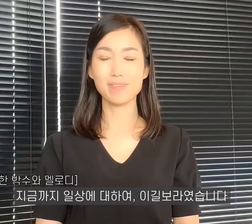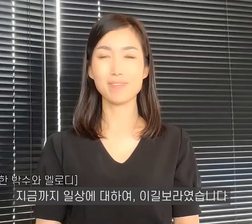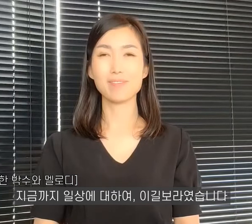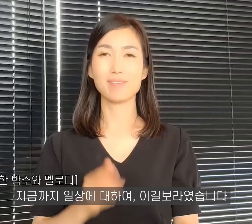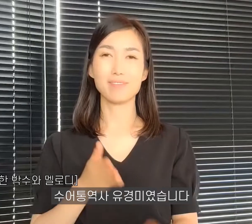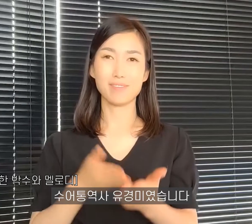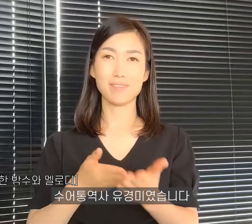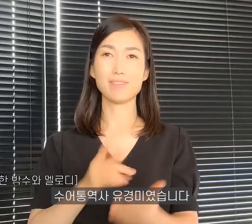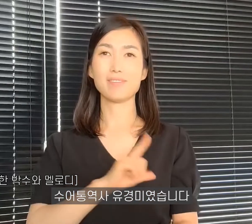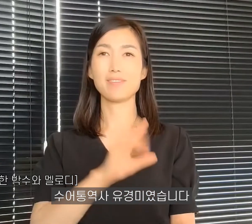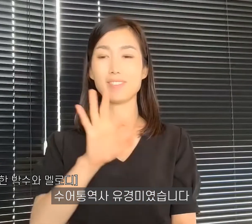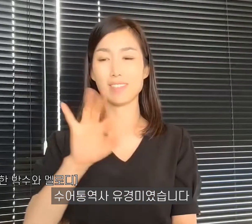4 2 2 2